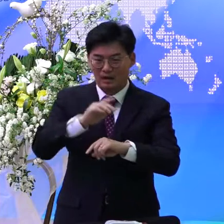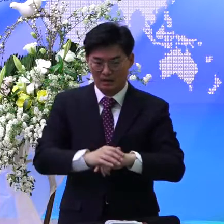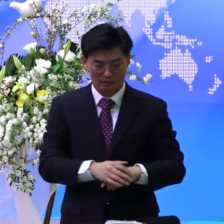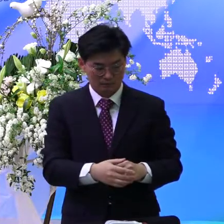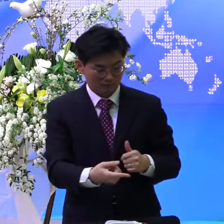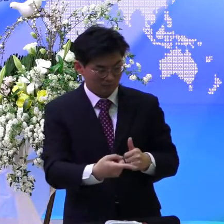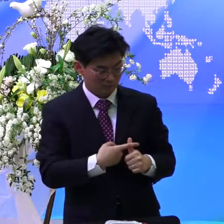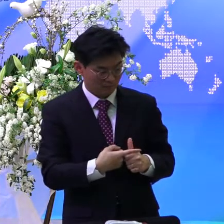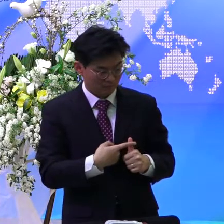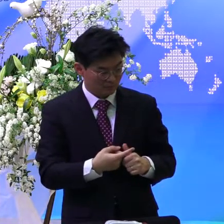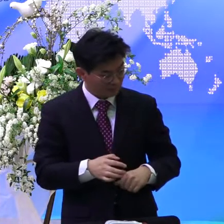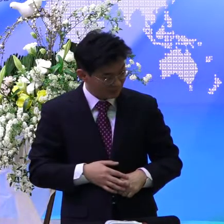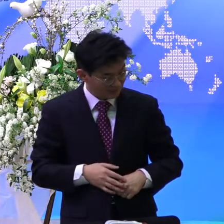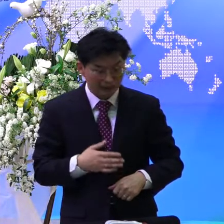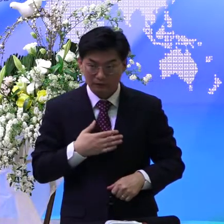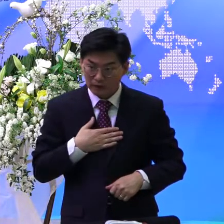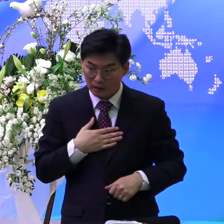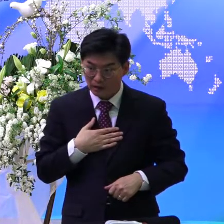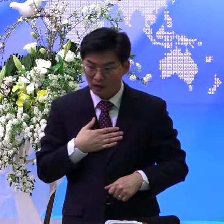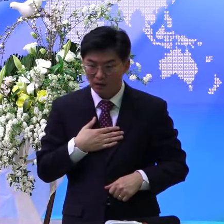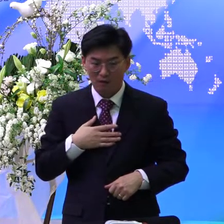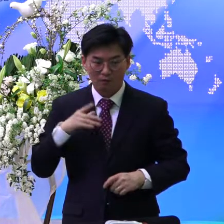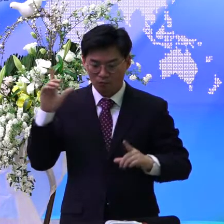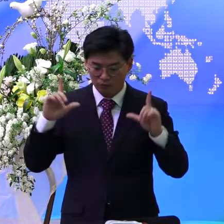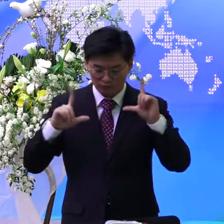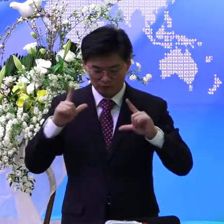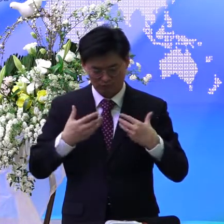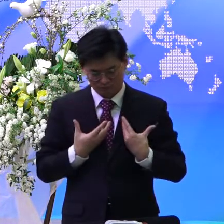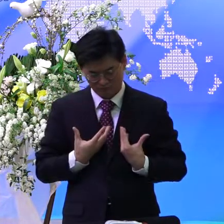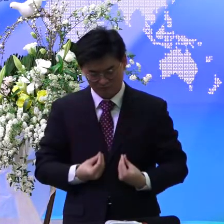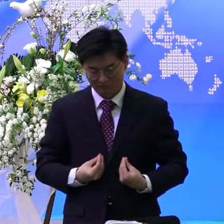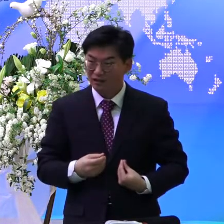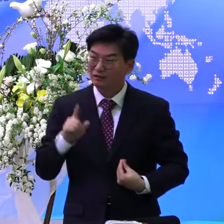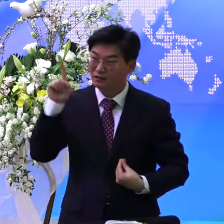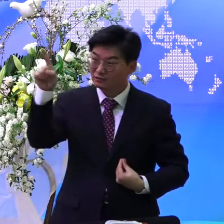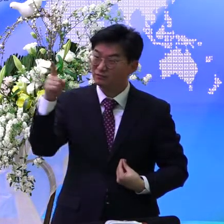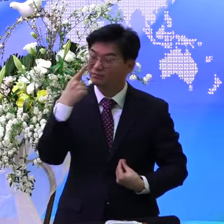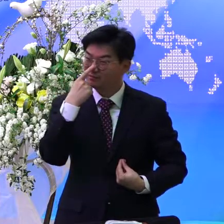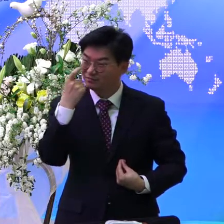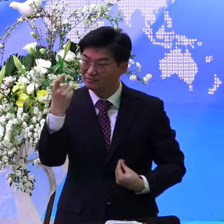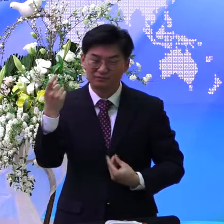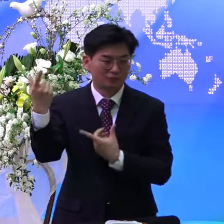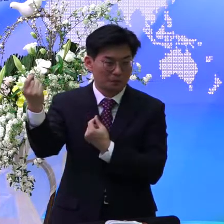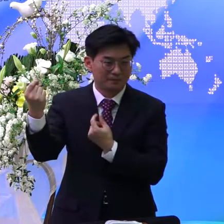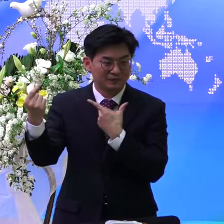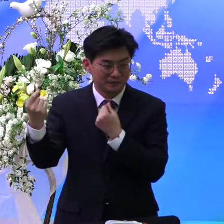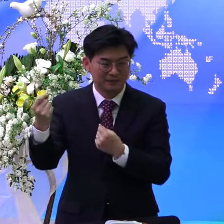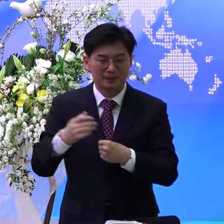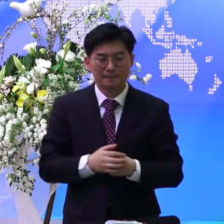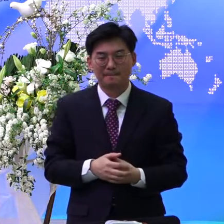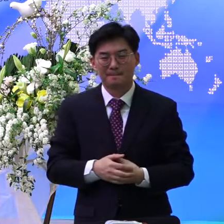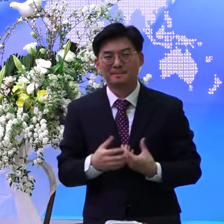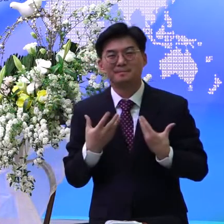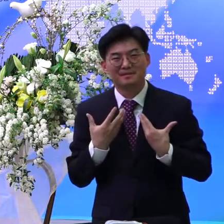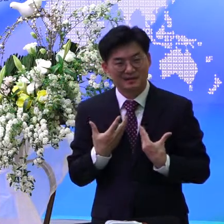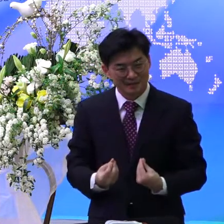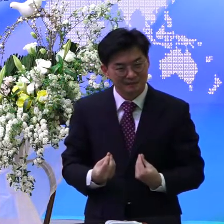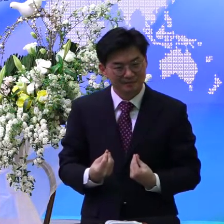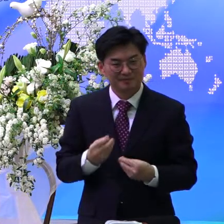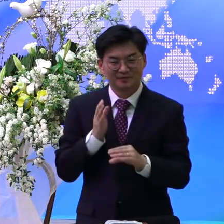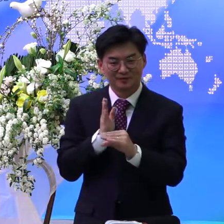들은 독수리 새끼는 더 의기소침해져서 힘이 빠졌습니다. 축 늘어진 삶을